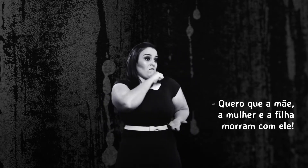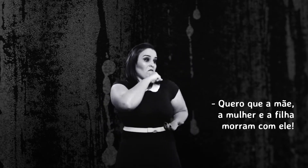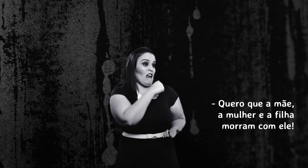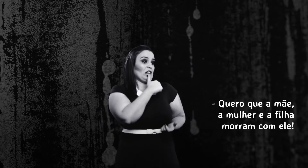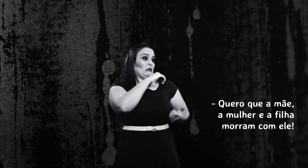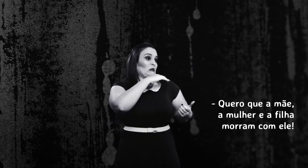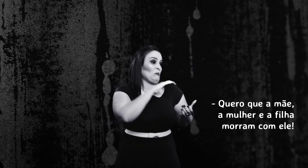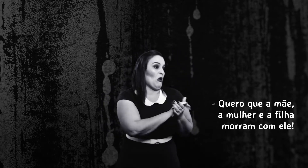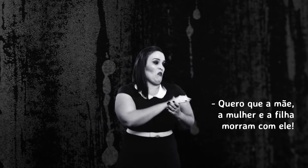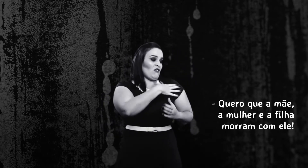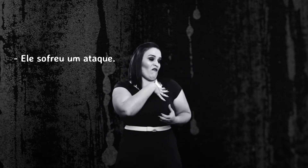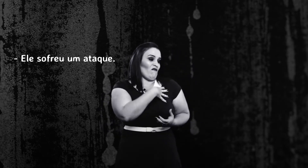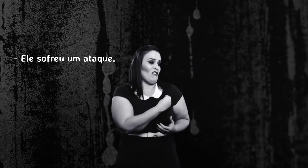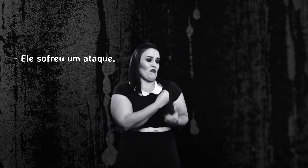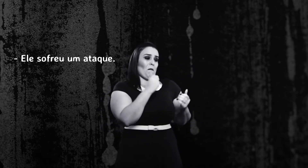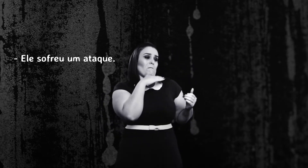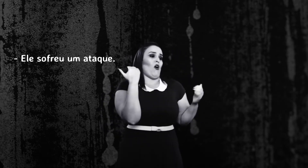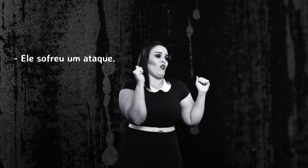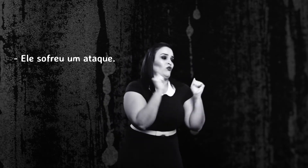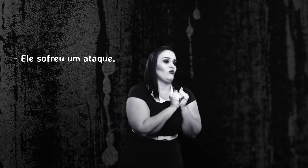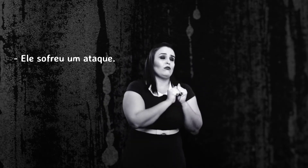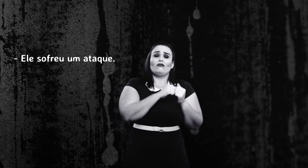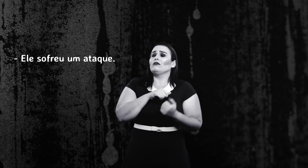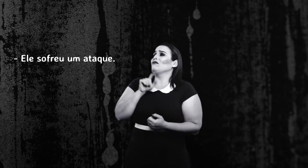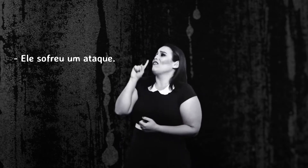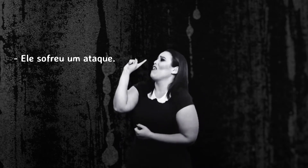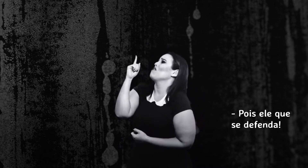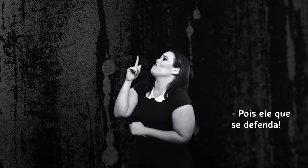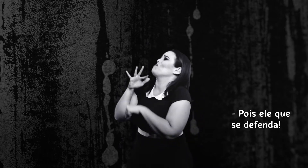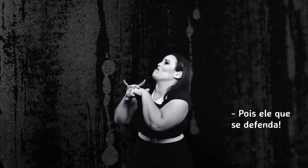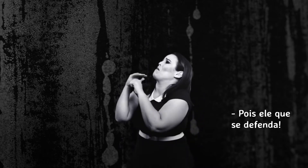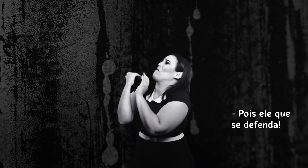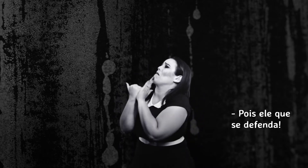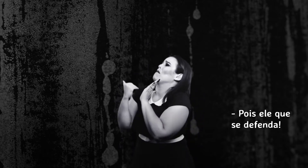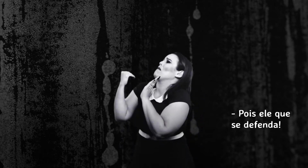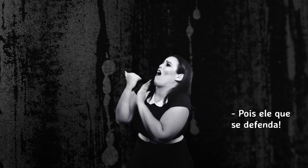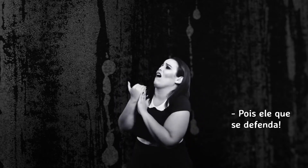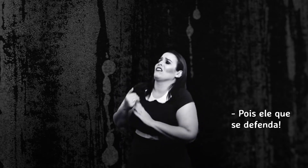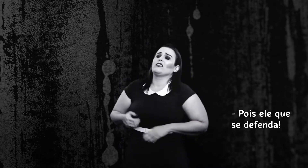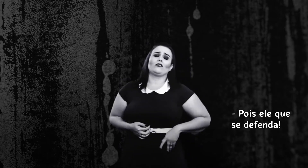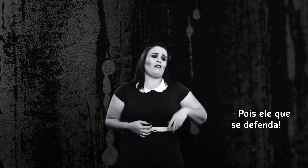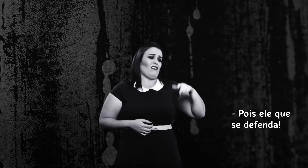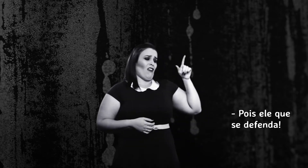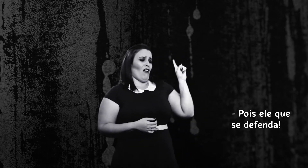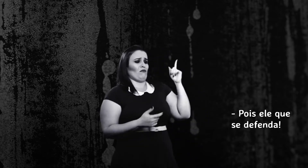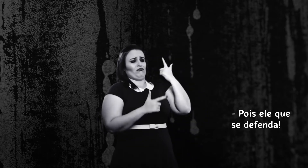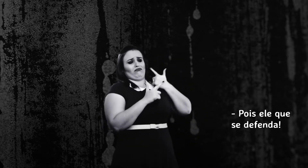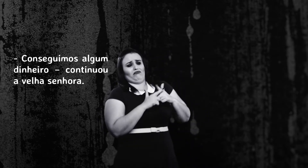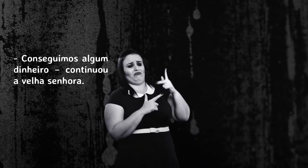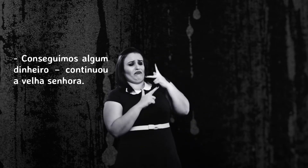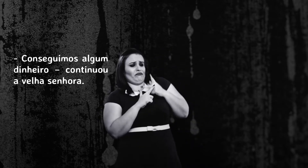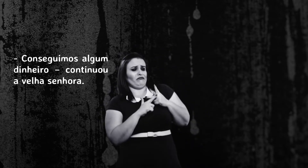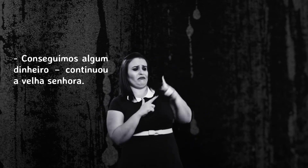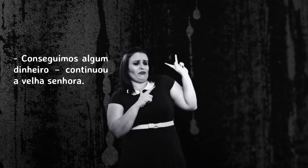morram com ele. Ele sofreu um ataque. Pois ele que se defenda. Conseguimos